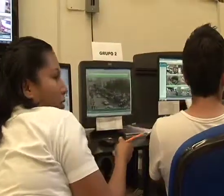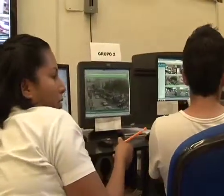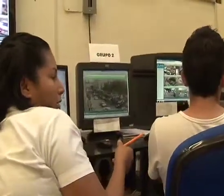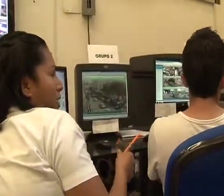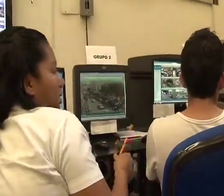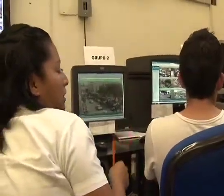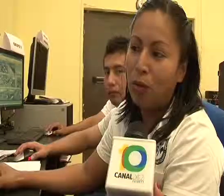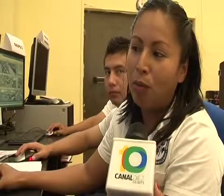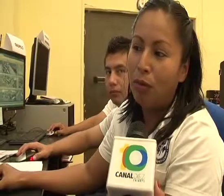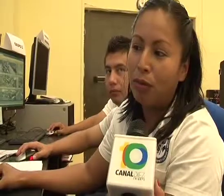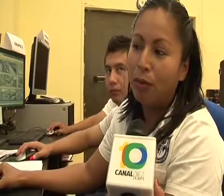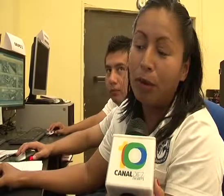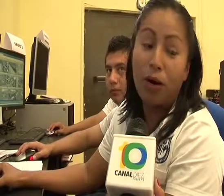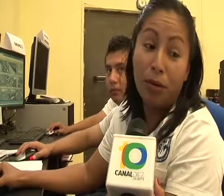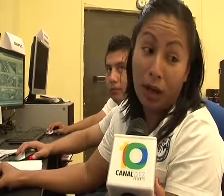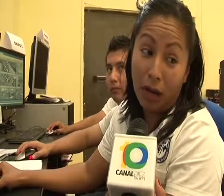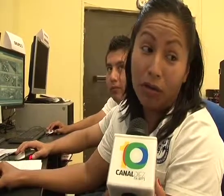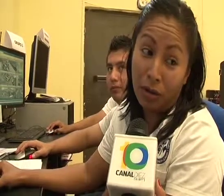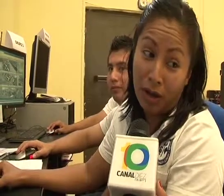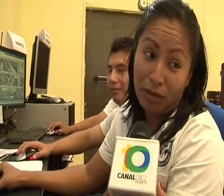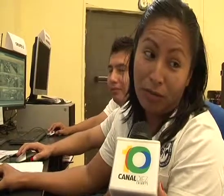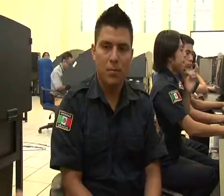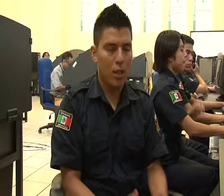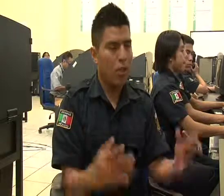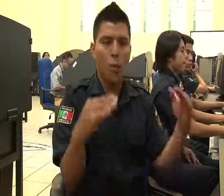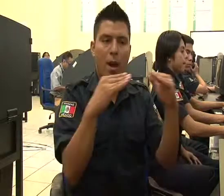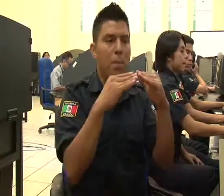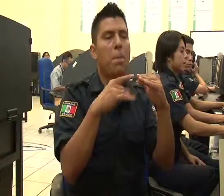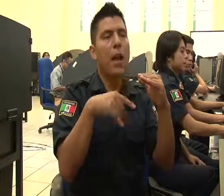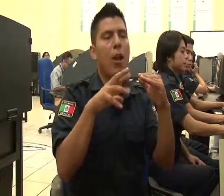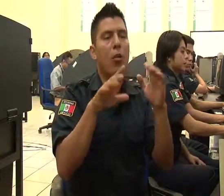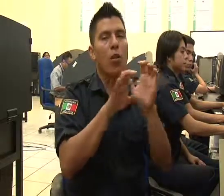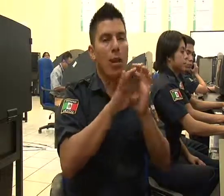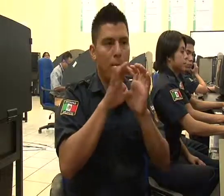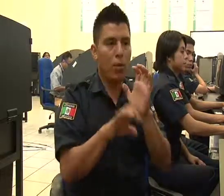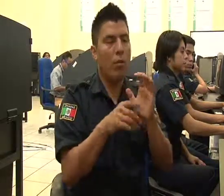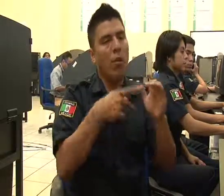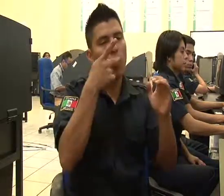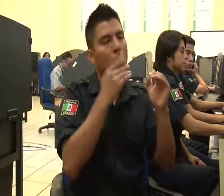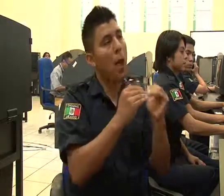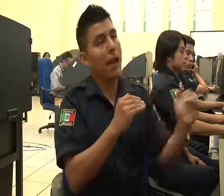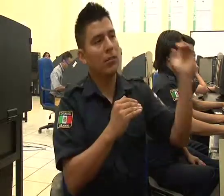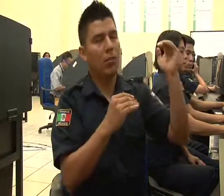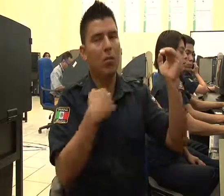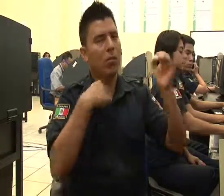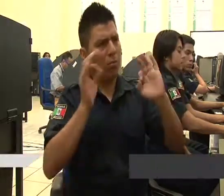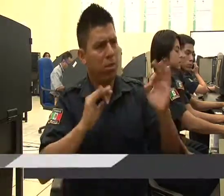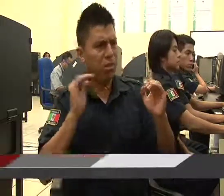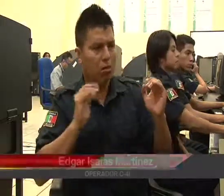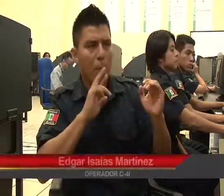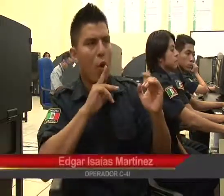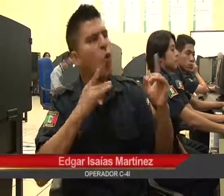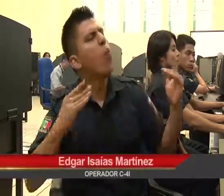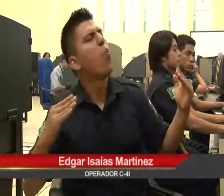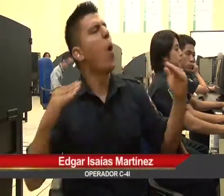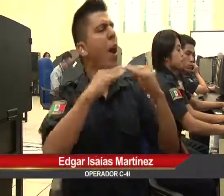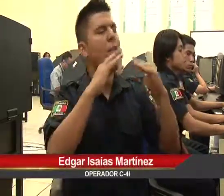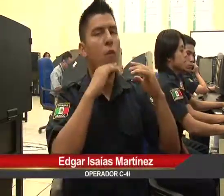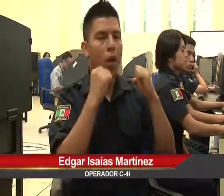han enseñado cómo poder comunicarnos con ellos. Sí, es igual, en realidad